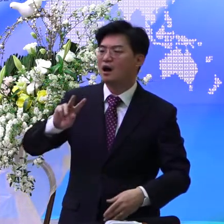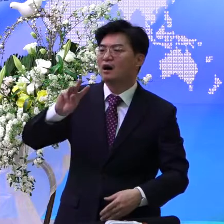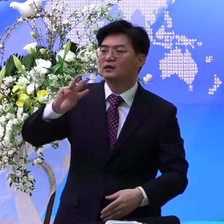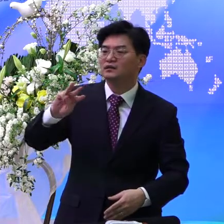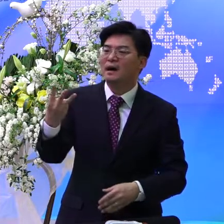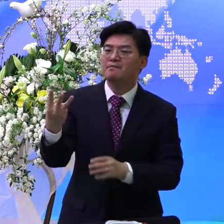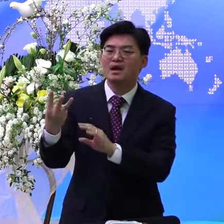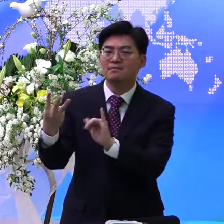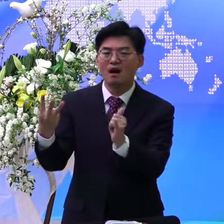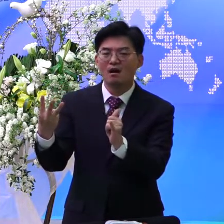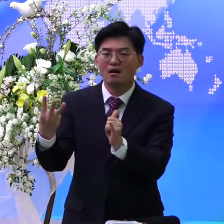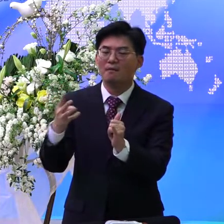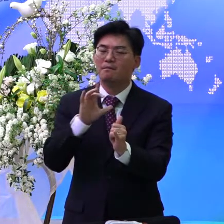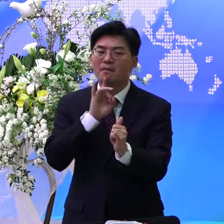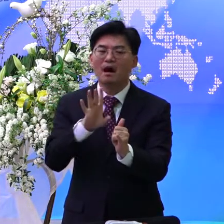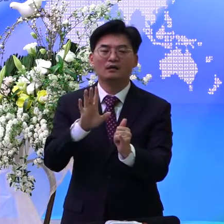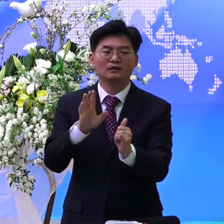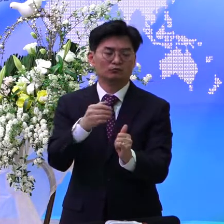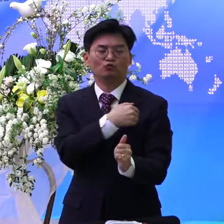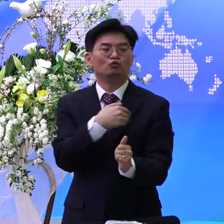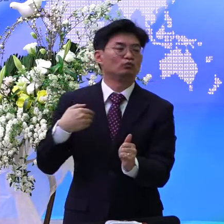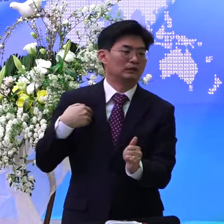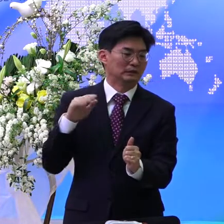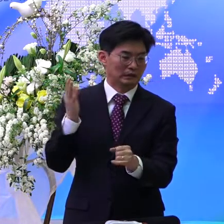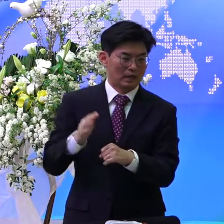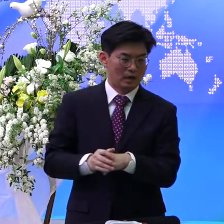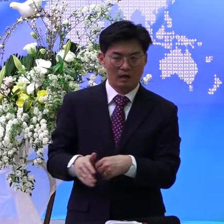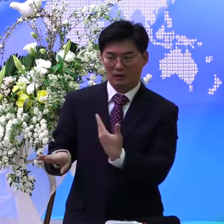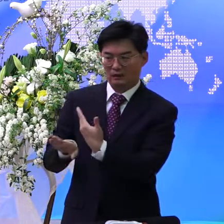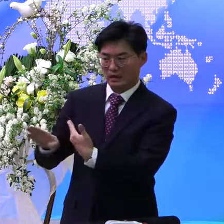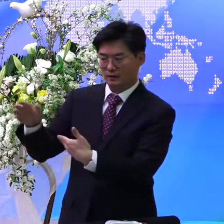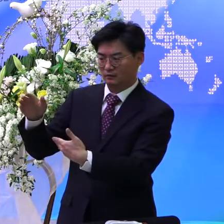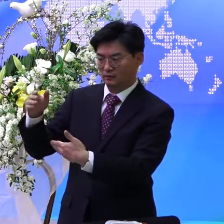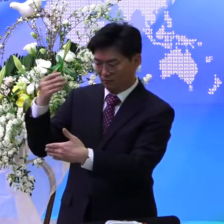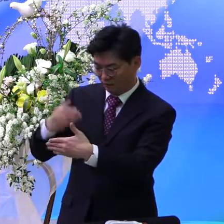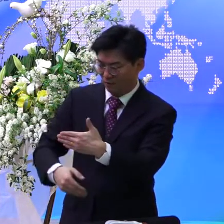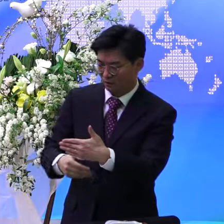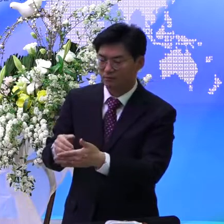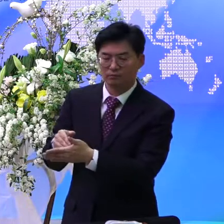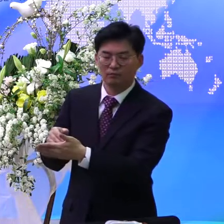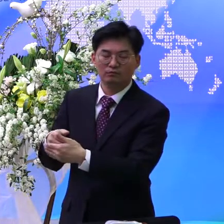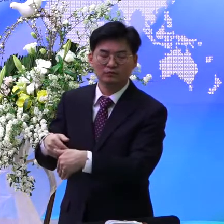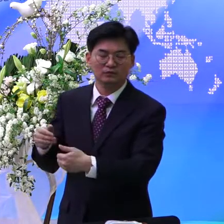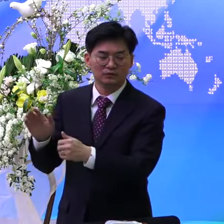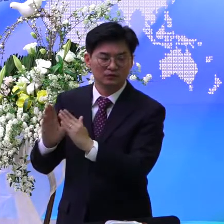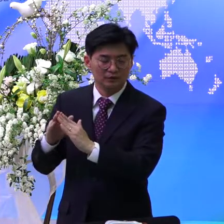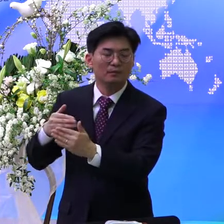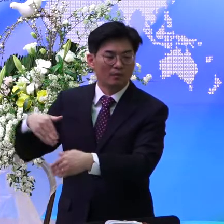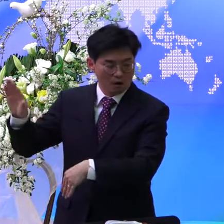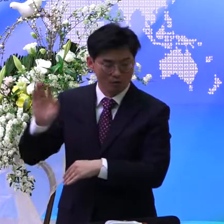제외하고 나머지를 다 돌려보내게 했습니다. 300명을 데리고 싸우게 하신 하나님.